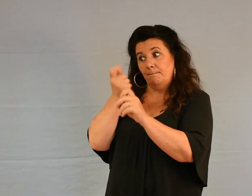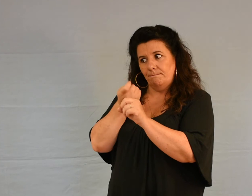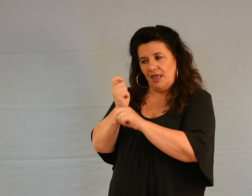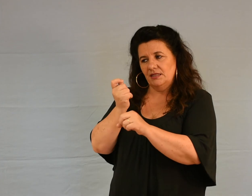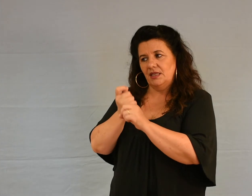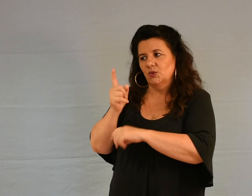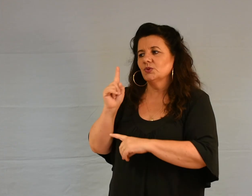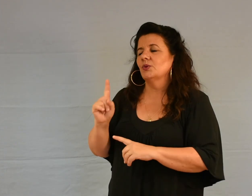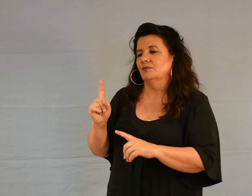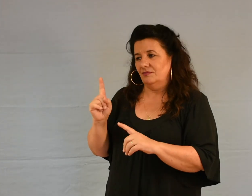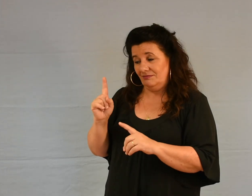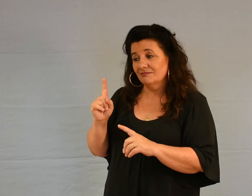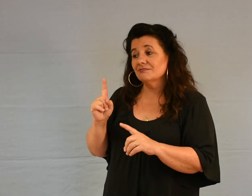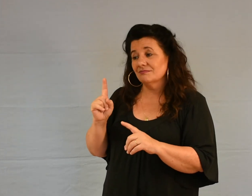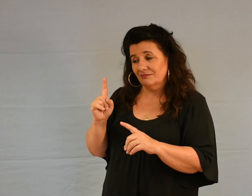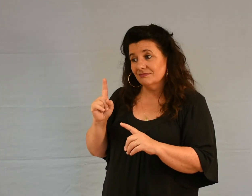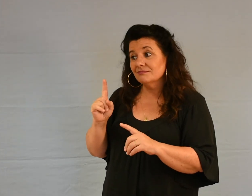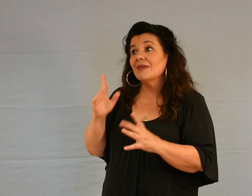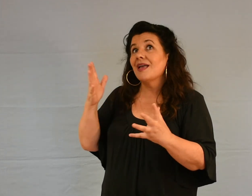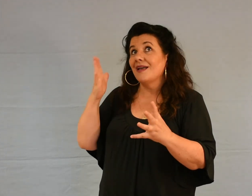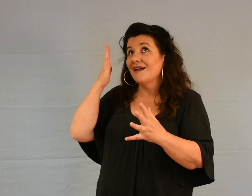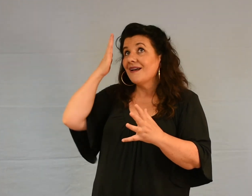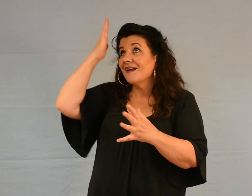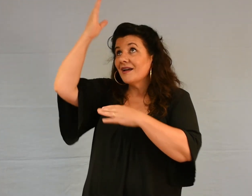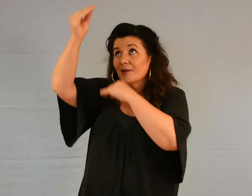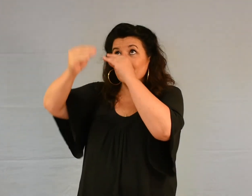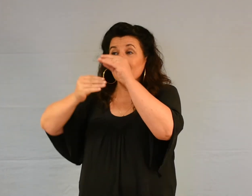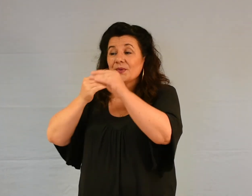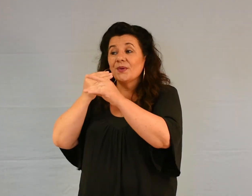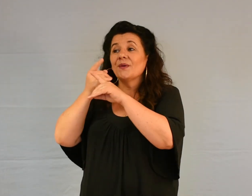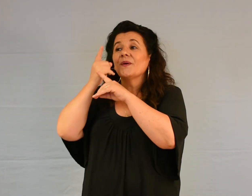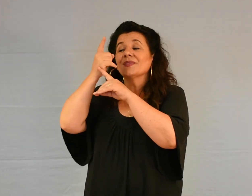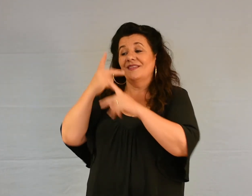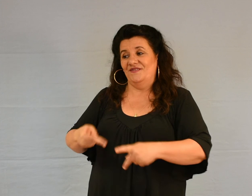Et dans le monde à venir, la vie éternelle.